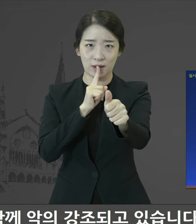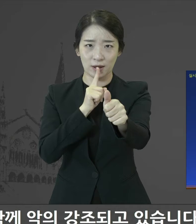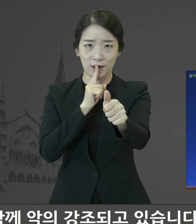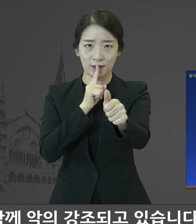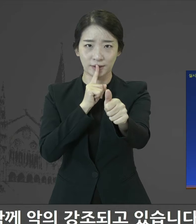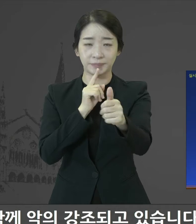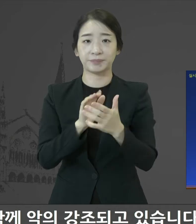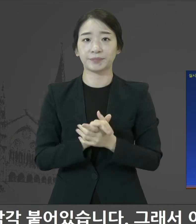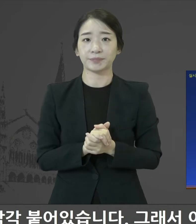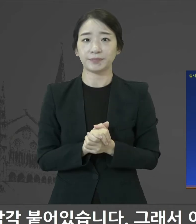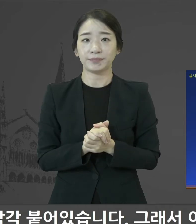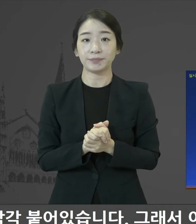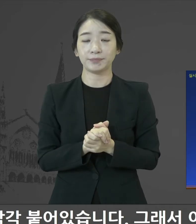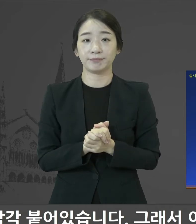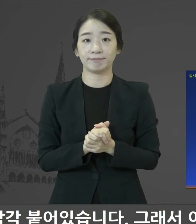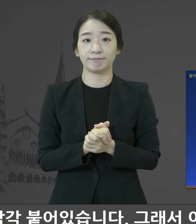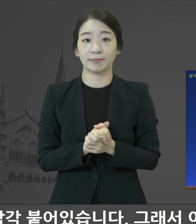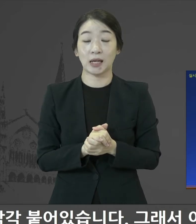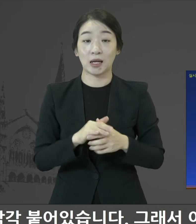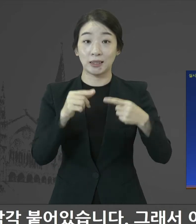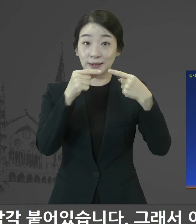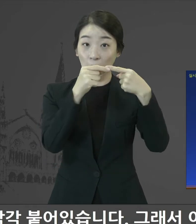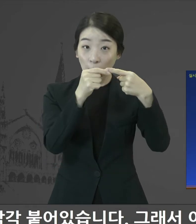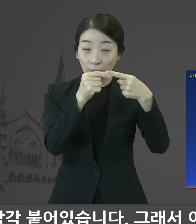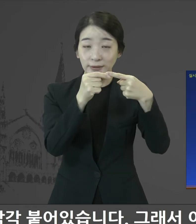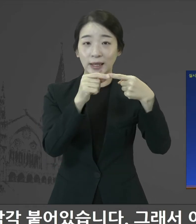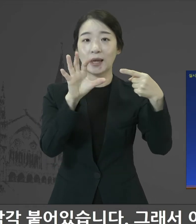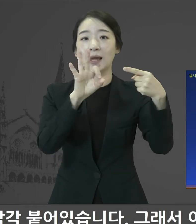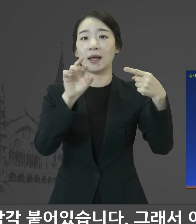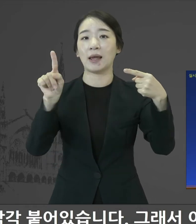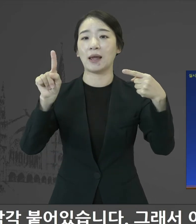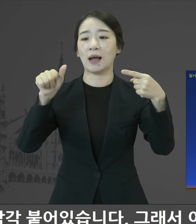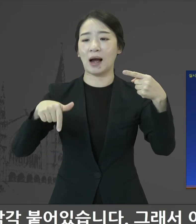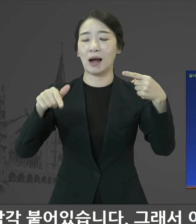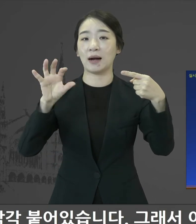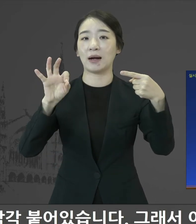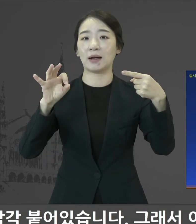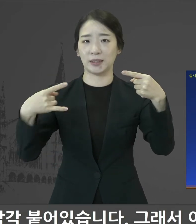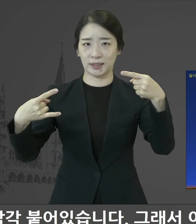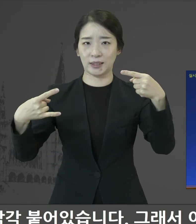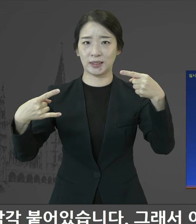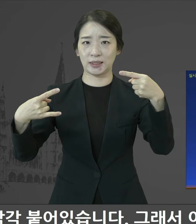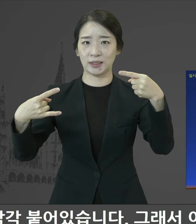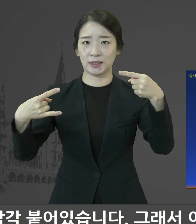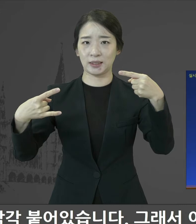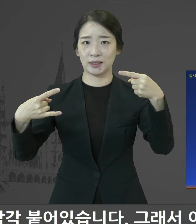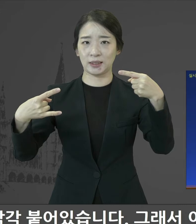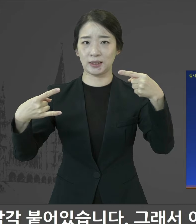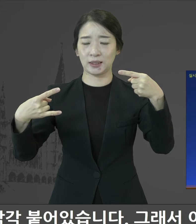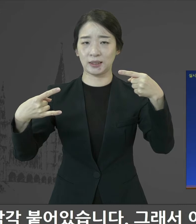맨 앞에 나오는, 목록의 맨 앞에 나오는 게 악의입니다. 여러분,